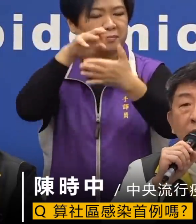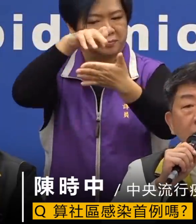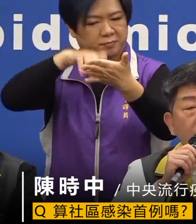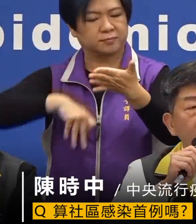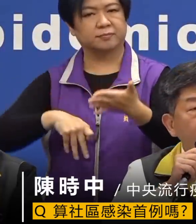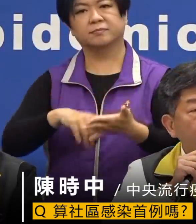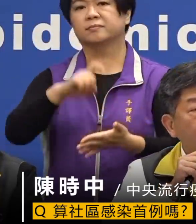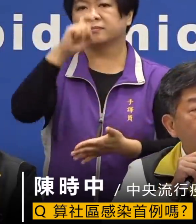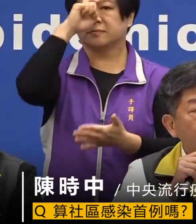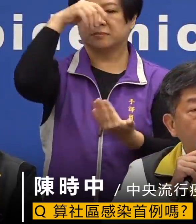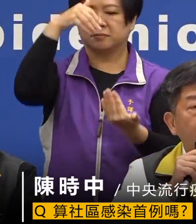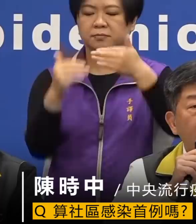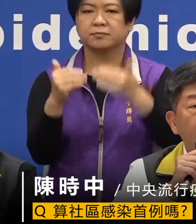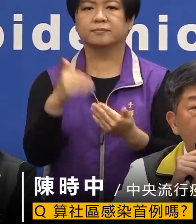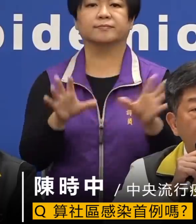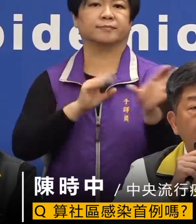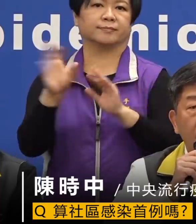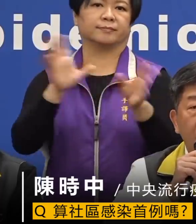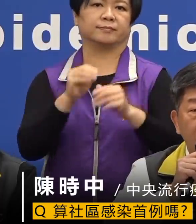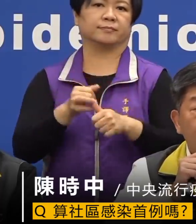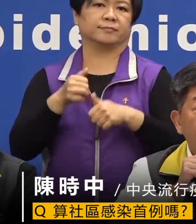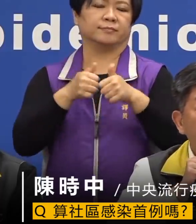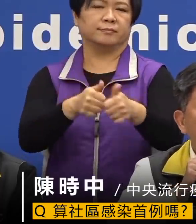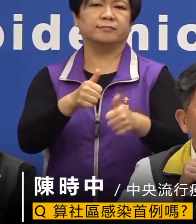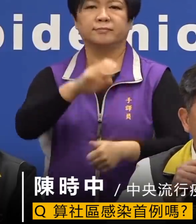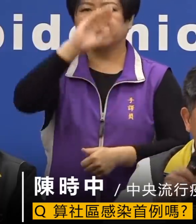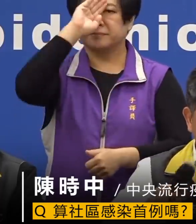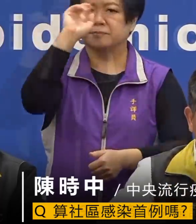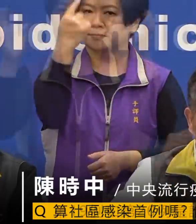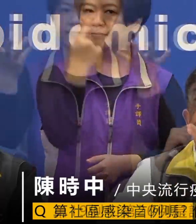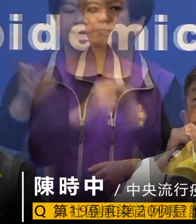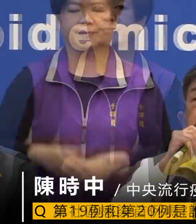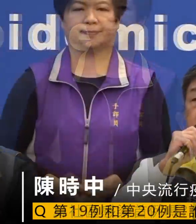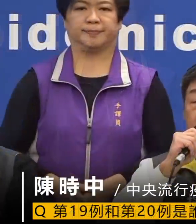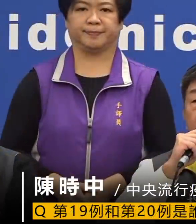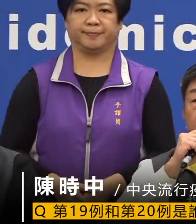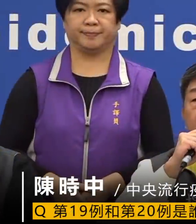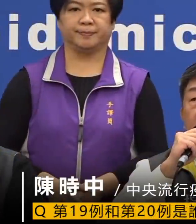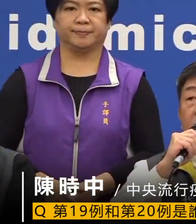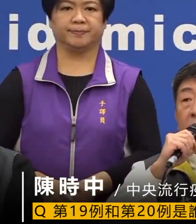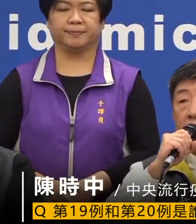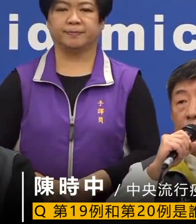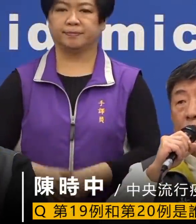串联，我们希望能够尽快能够找到感染源。当然我们这个事